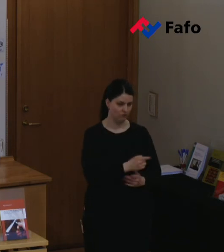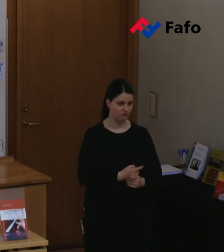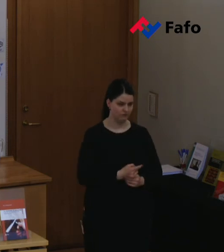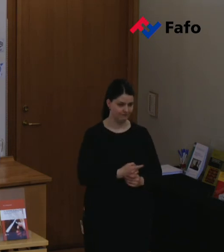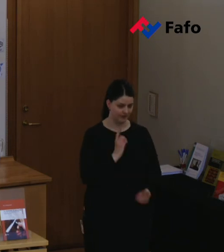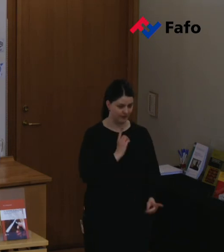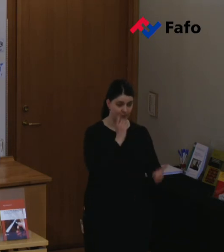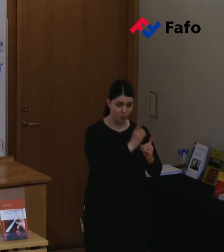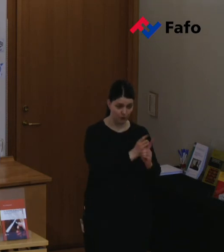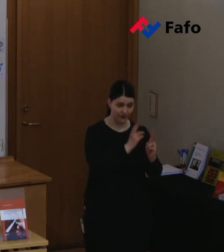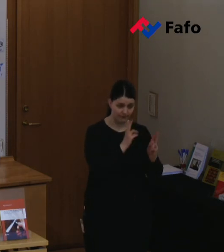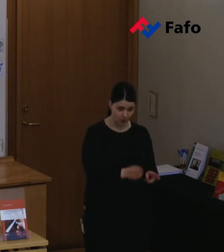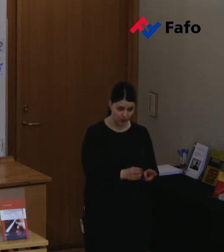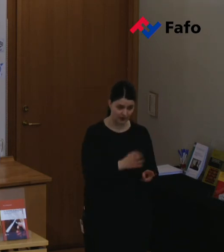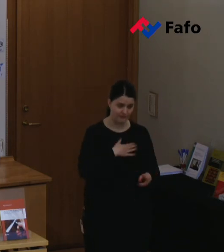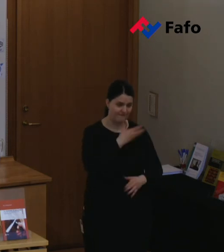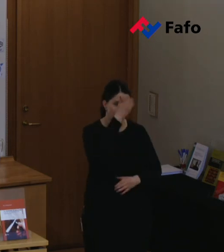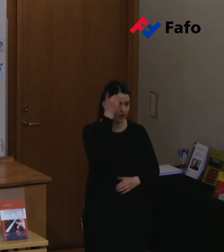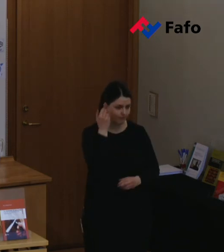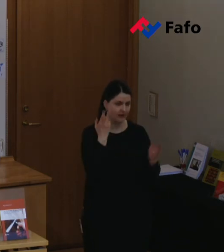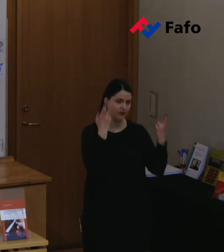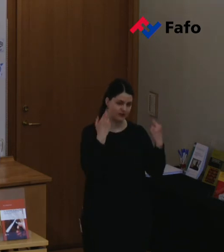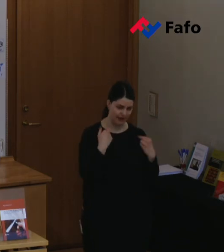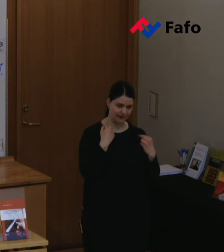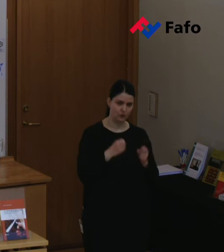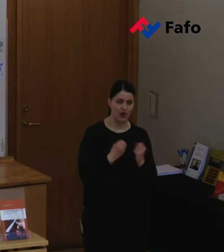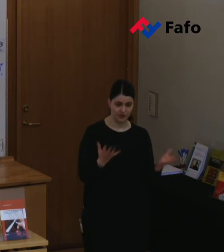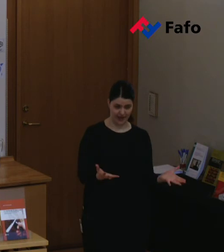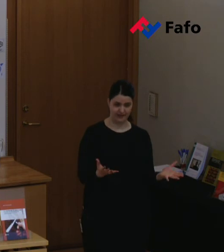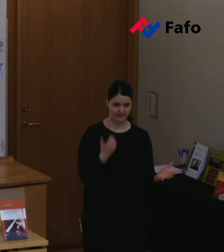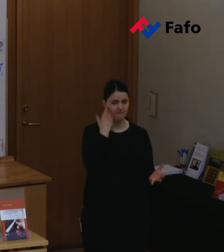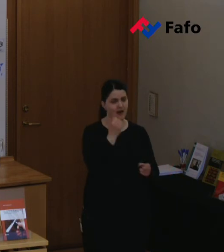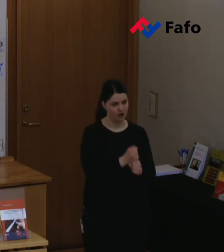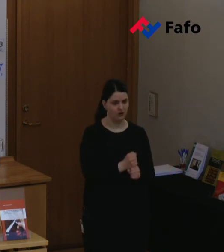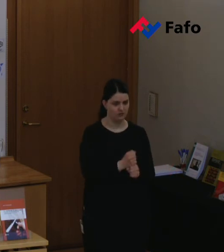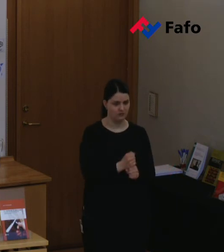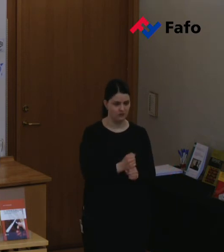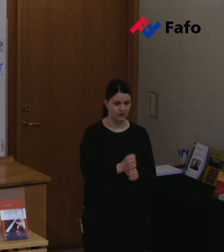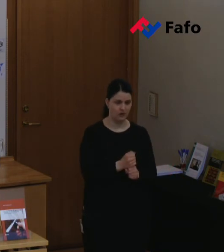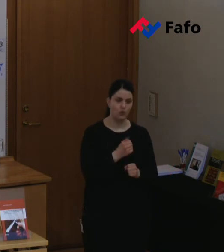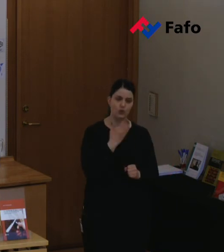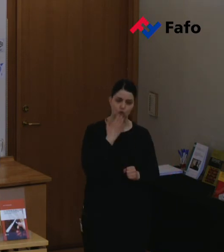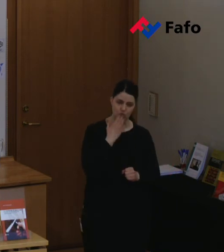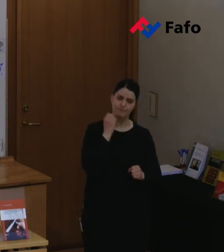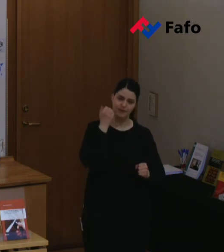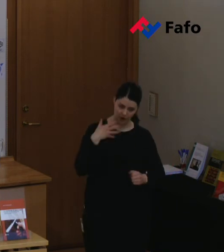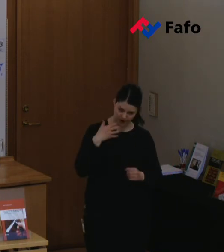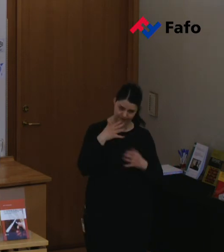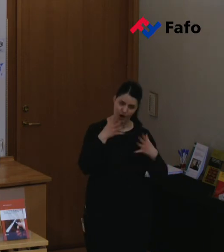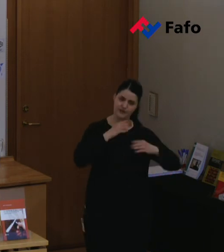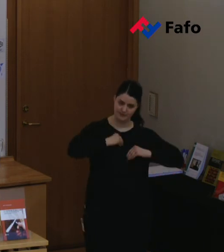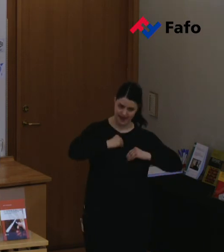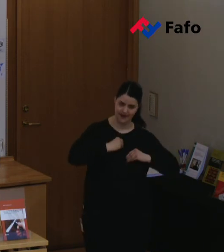skal møte brukeren med varme, respekt, raushet hver gang. Godta brukerens valg, at man kan